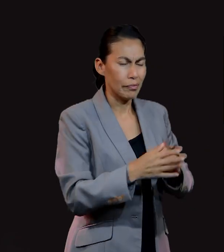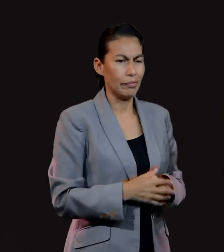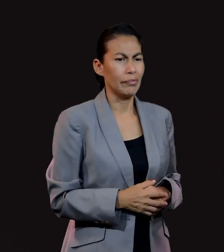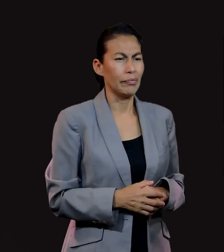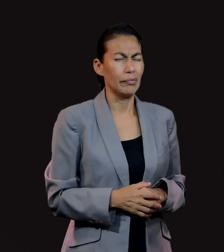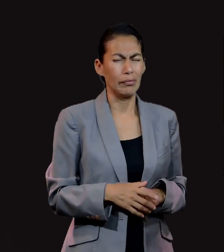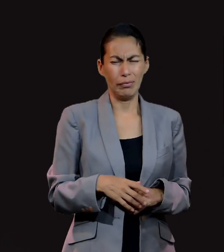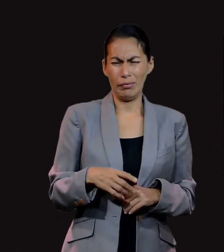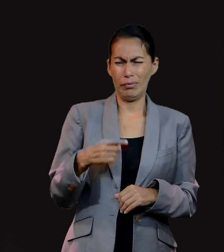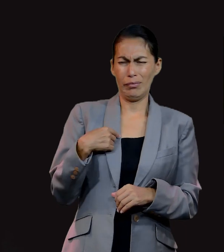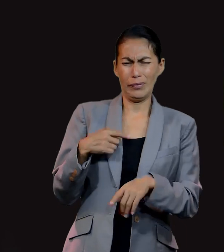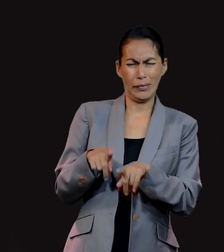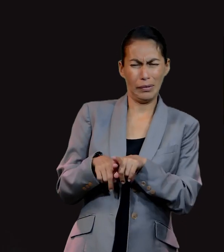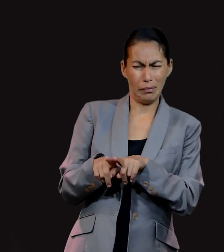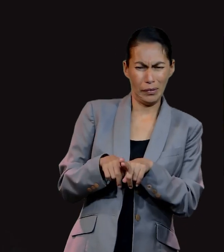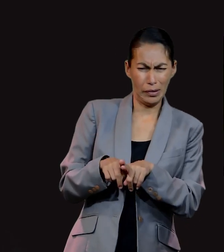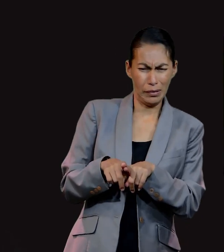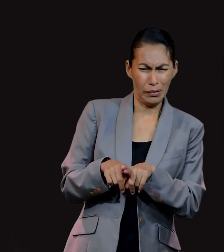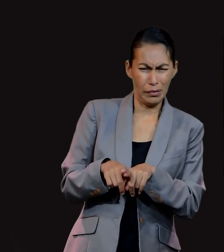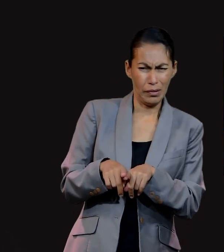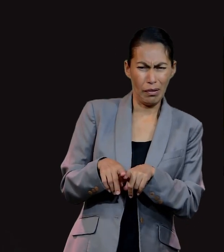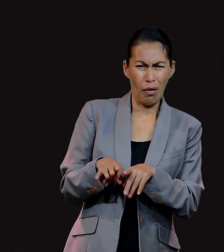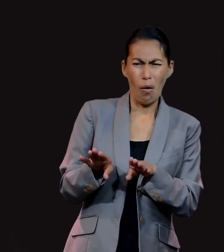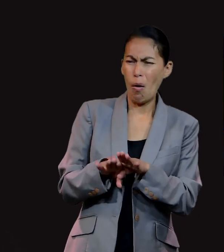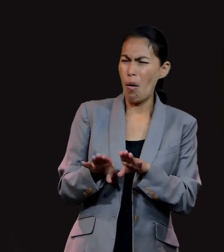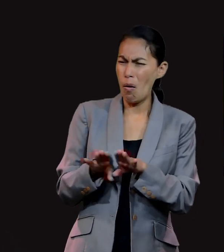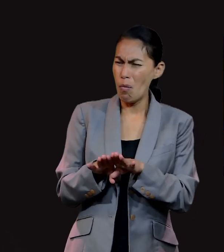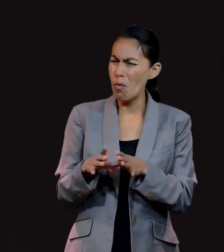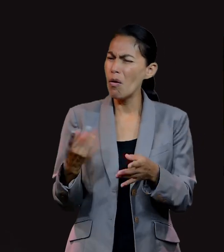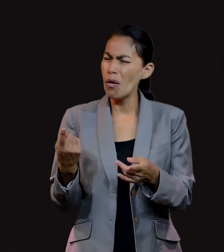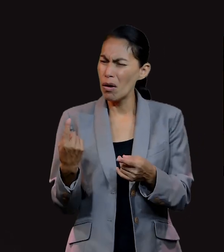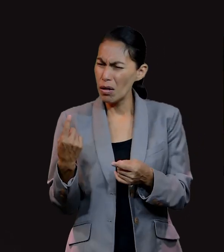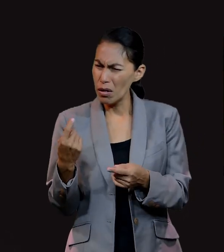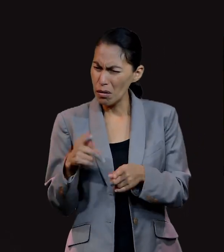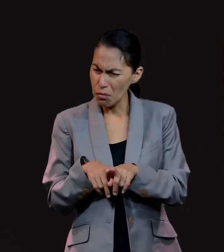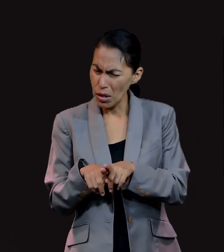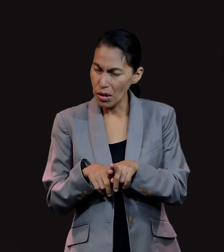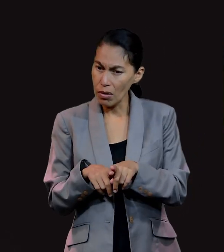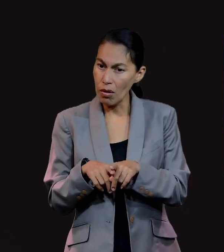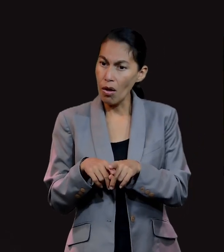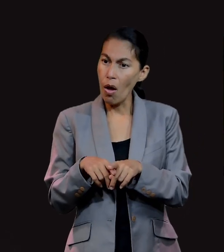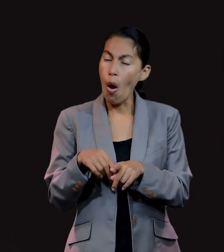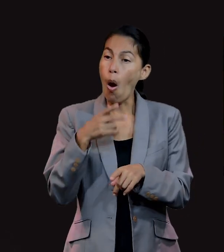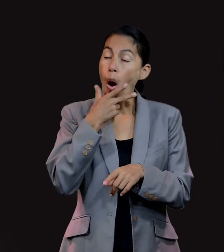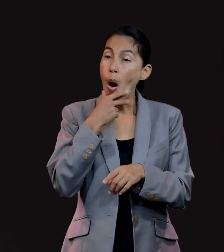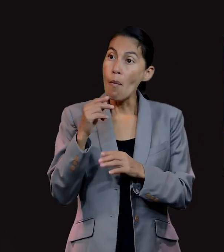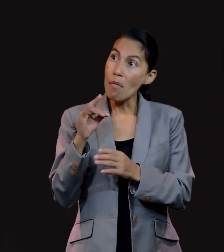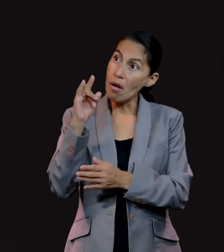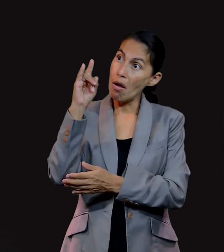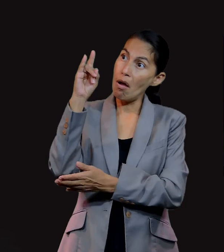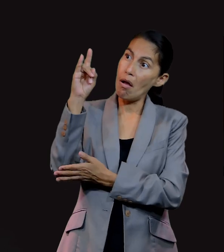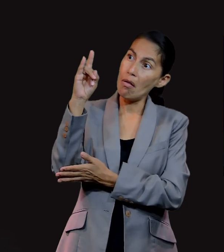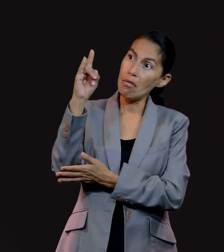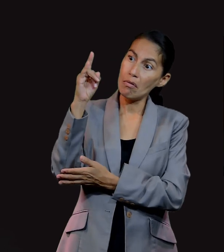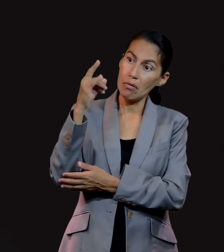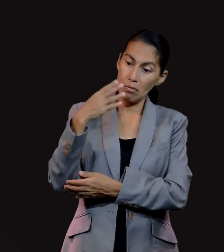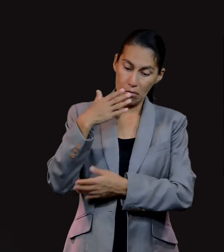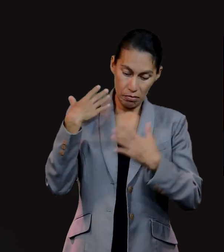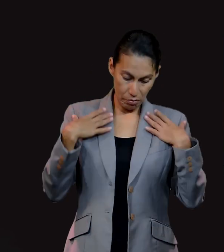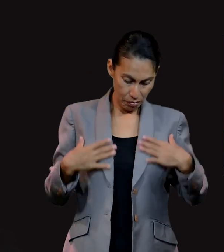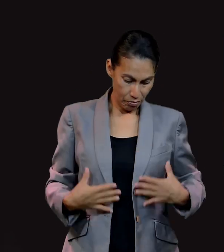no sé en qué trabajas pero dejaron entrar a tu hermano y le pregunto ¿y cómo era tu hermano? dice tu hermano era un